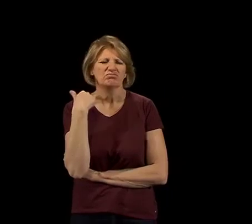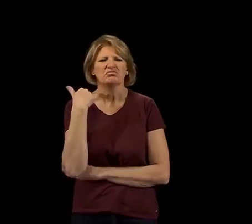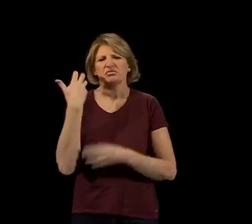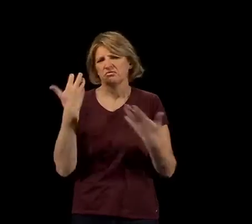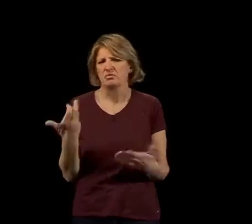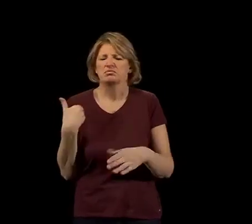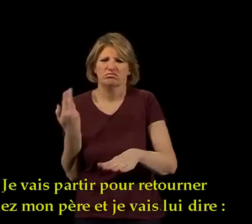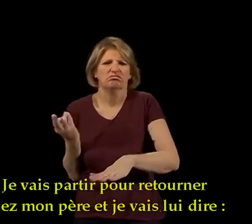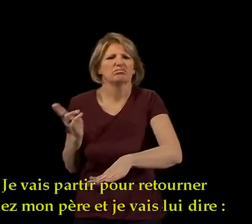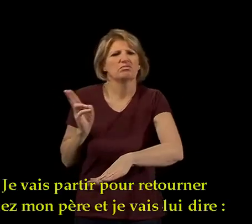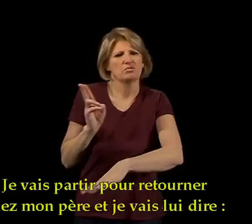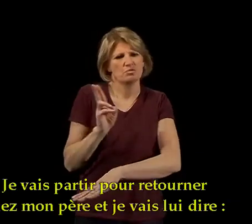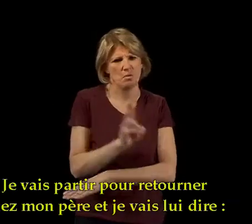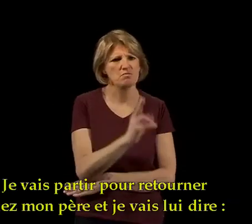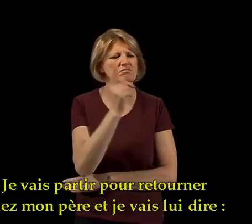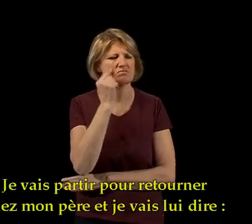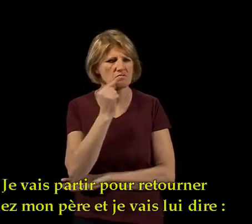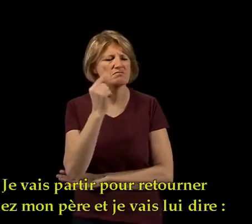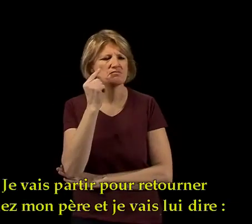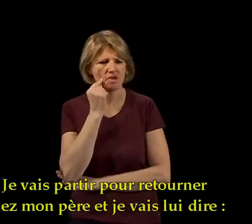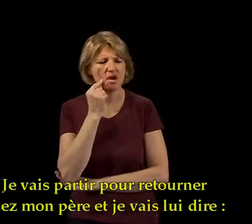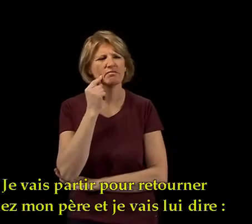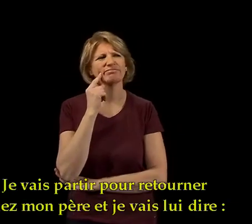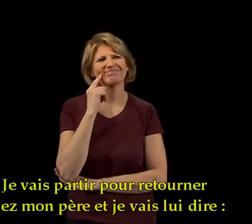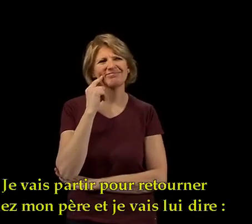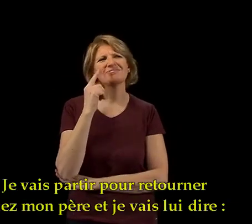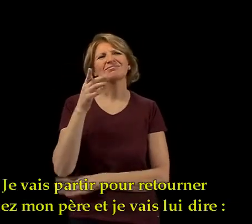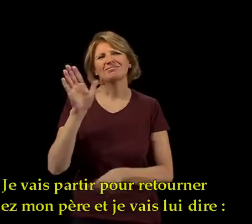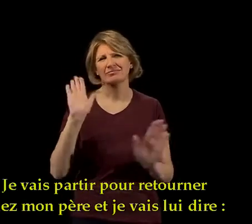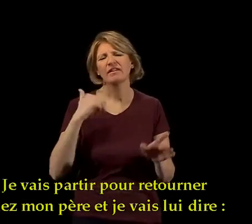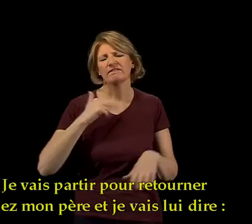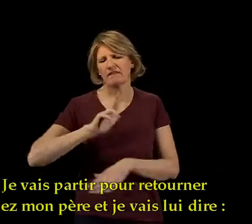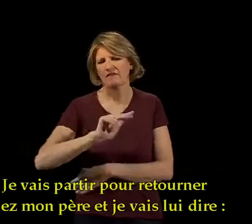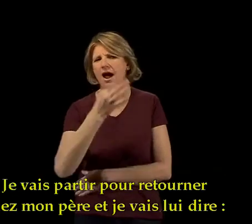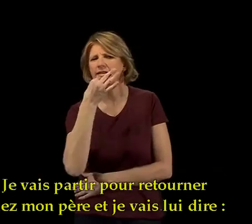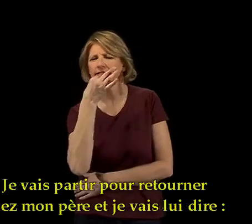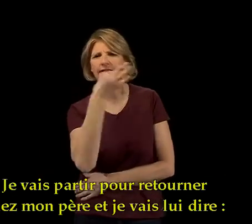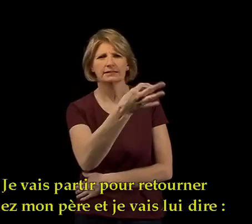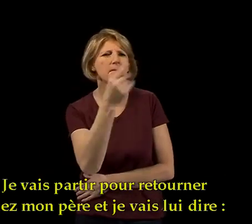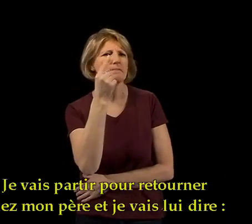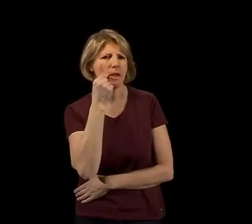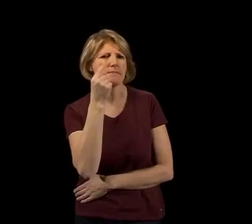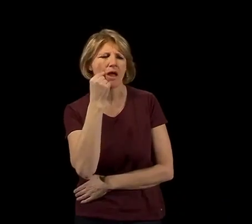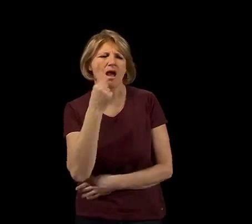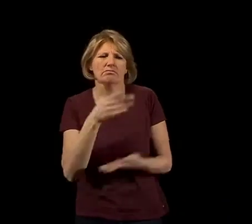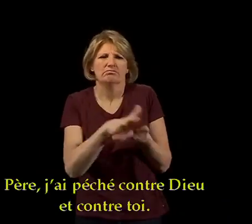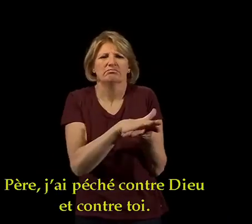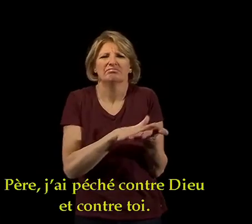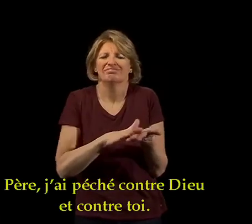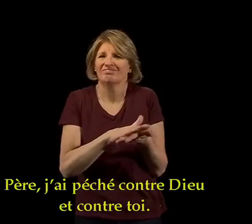Je vais partir pour retourner chez mon père, et je vais lui dire « Père, j'ai péché contre Dieu